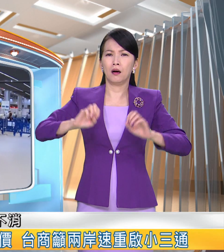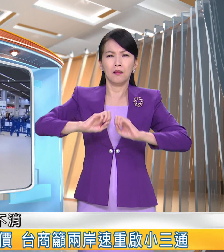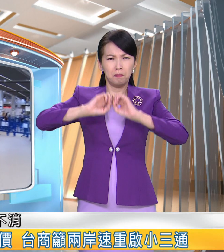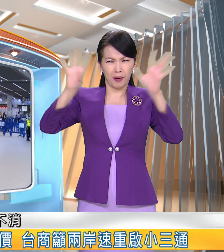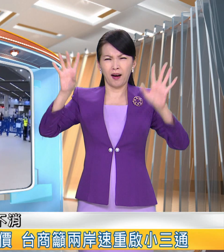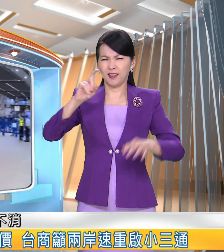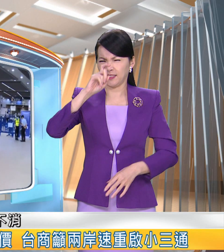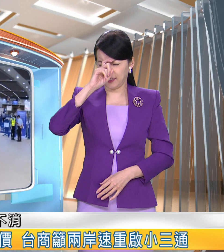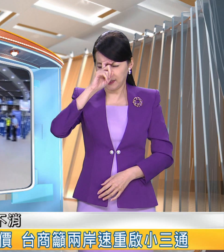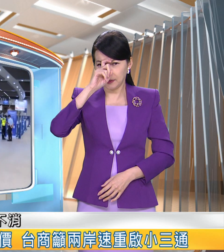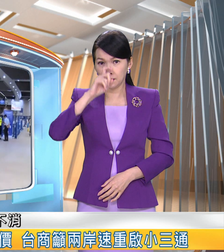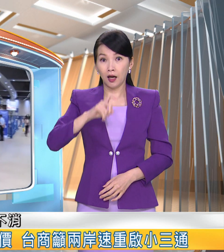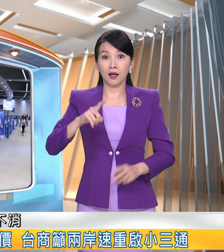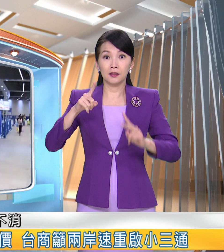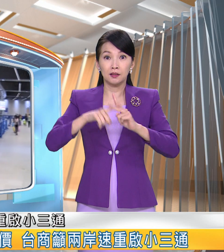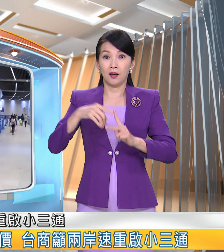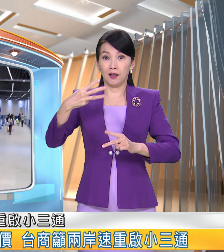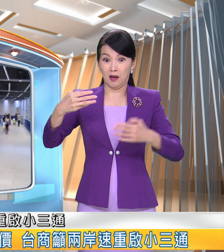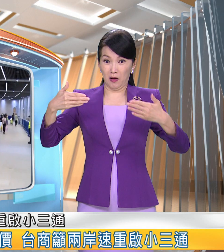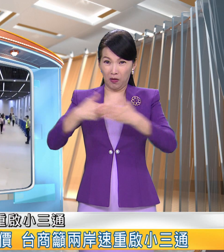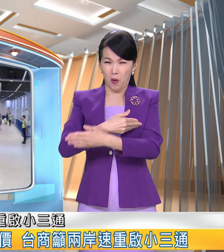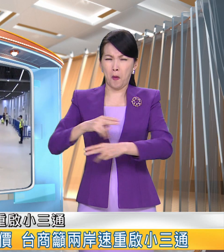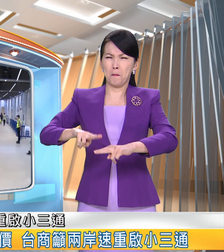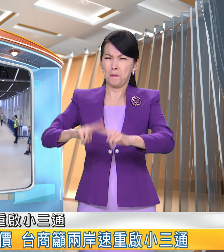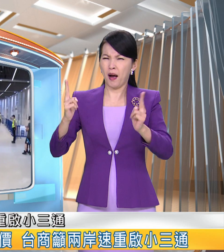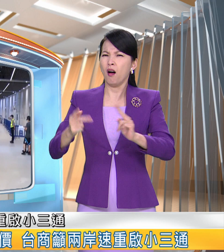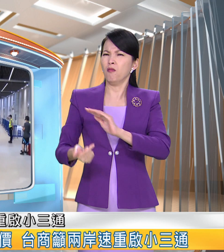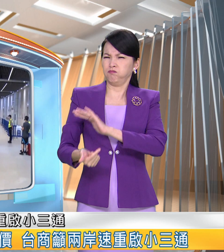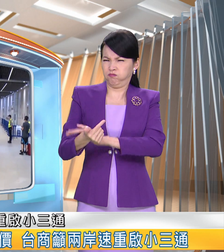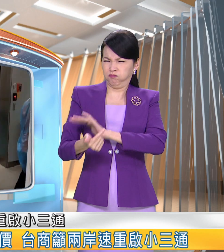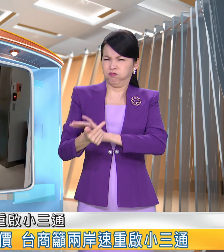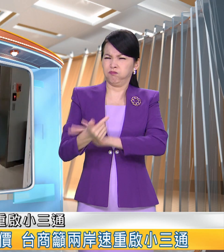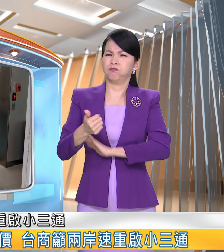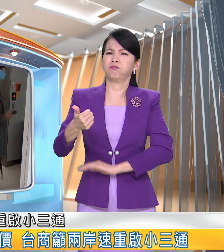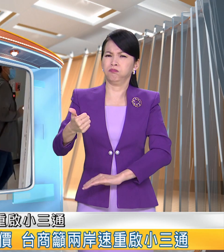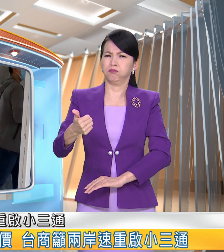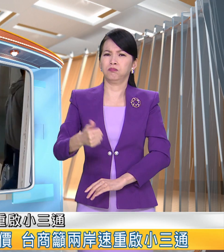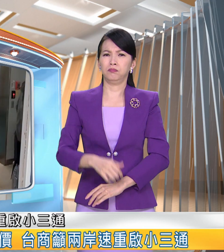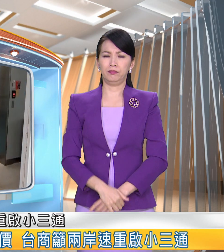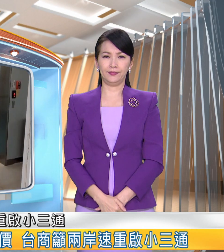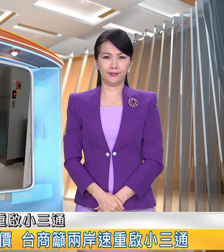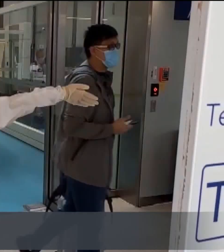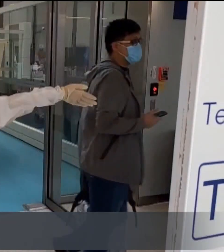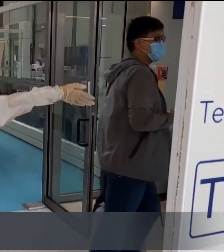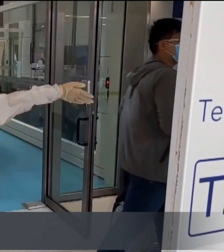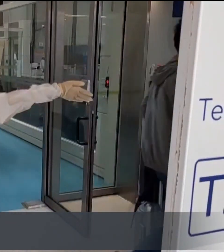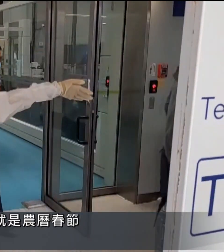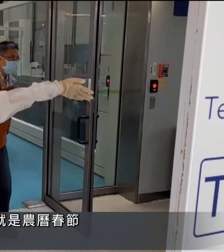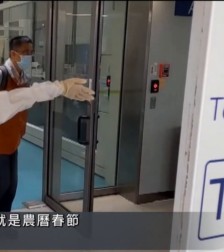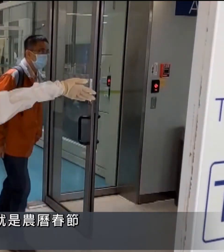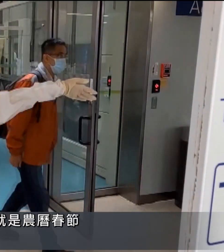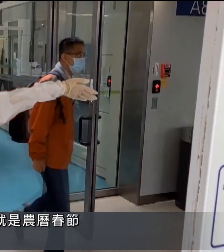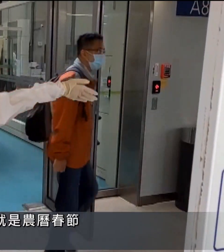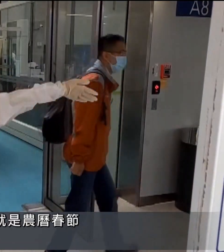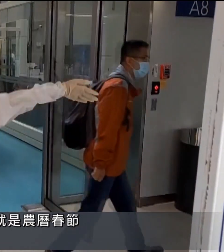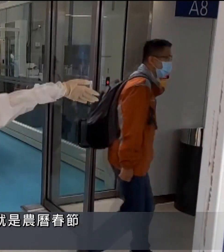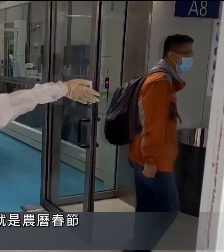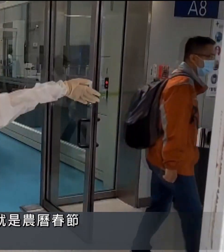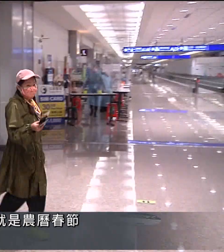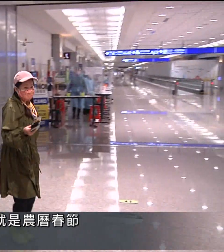不消，呼吁两岸尽快重启小三通。 再过一个多月就是农历春节，两